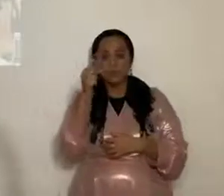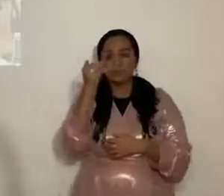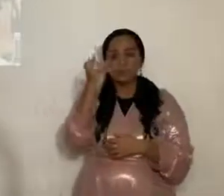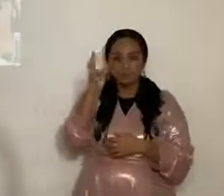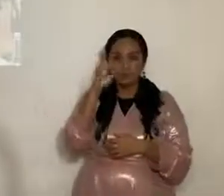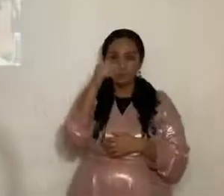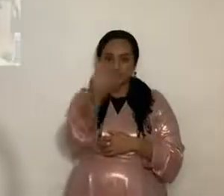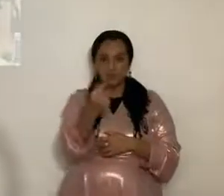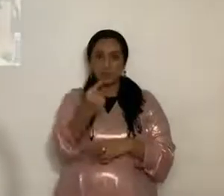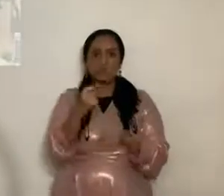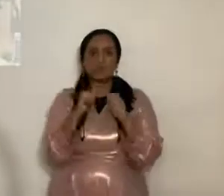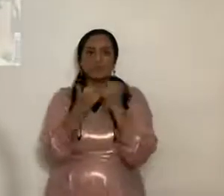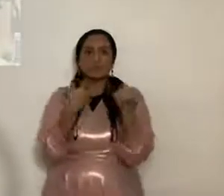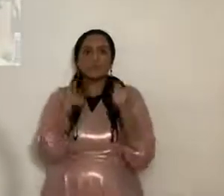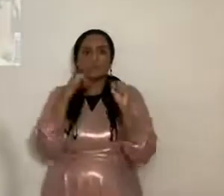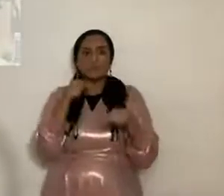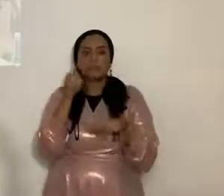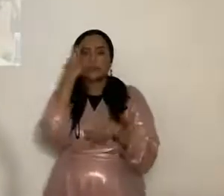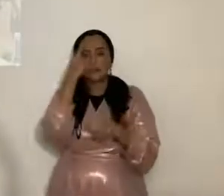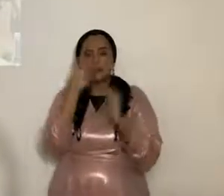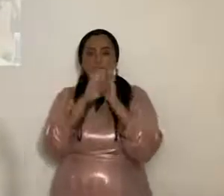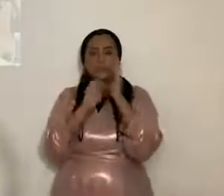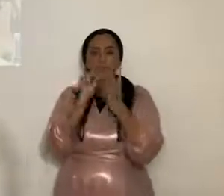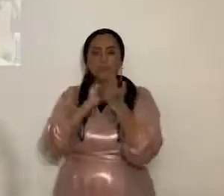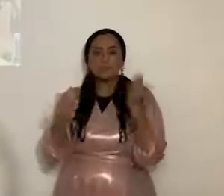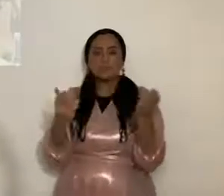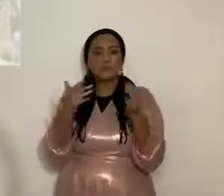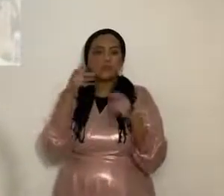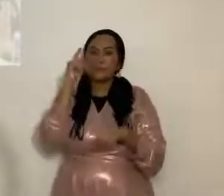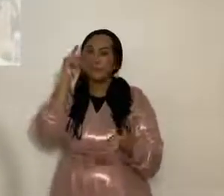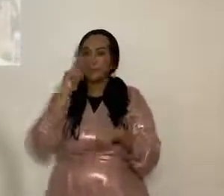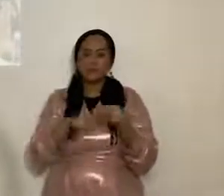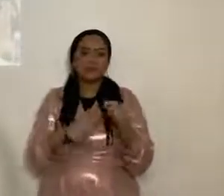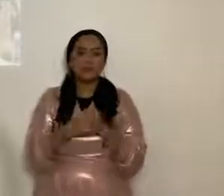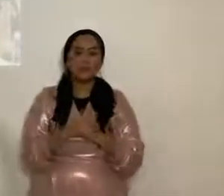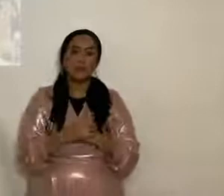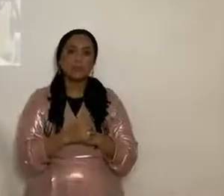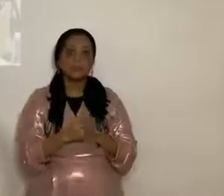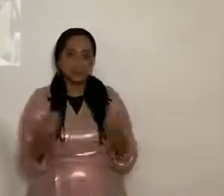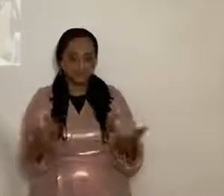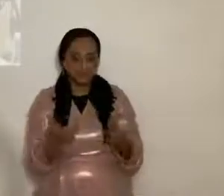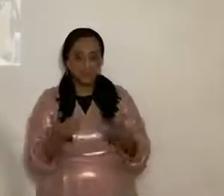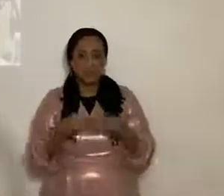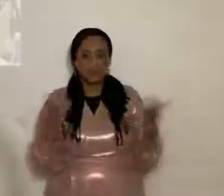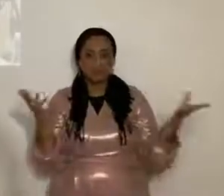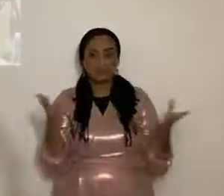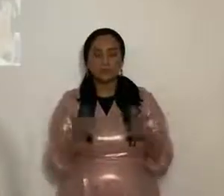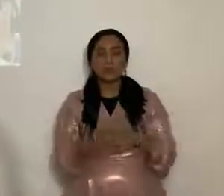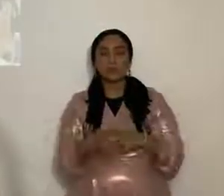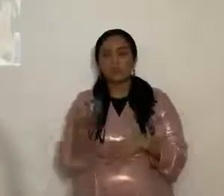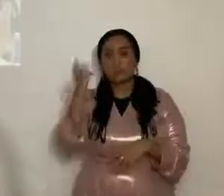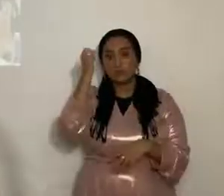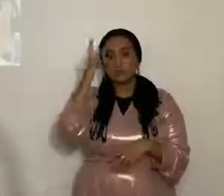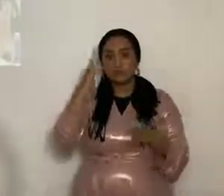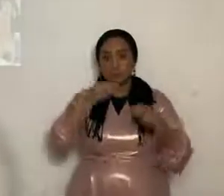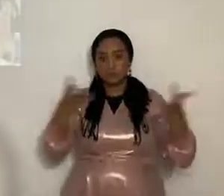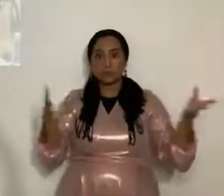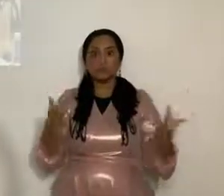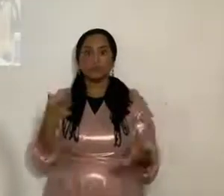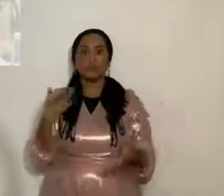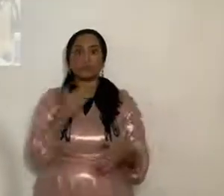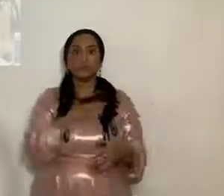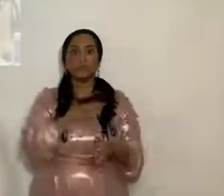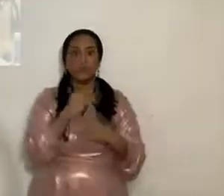es Elohim, ¿cómo podemos entender este verso? No se puede. Es que aquí lo declara. Le dijo Yahshua: yo soy